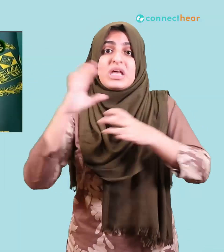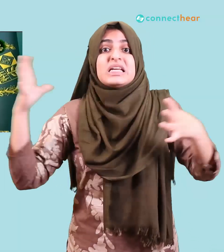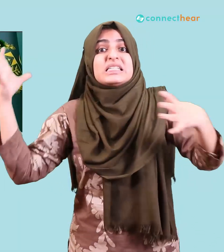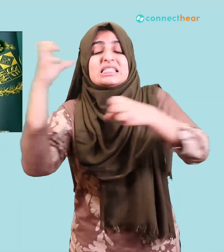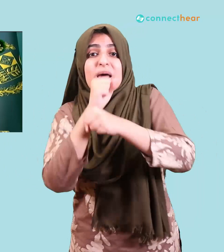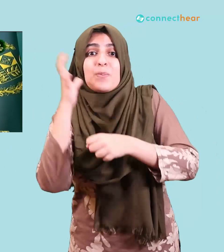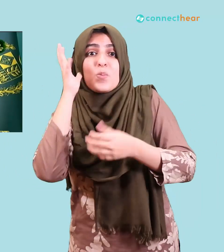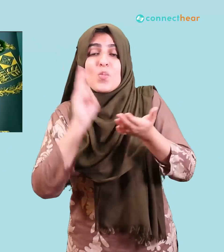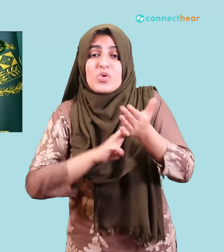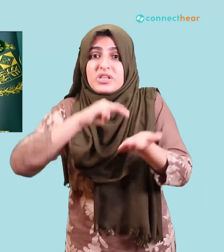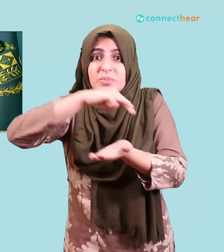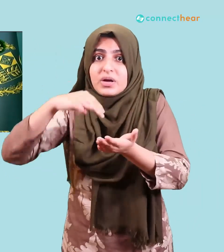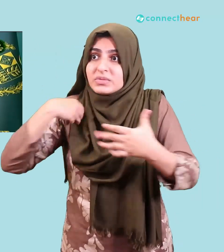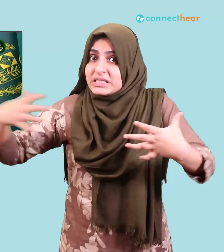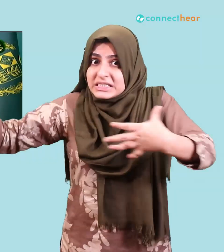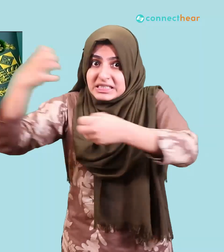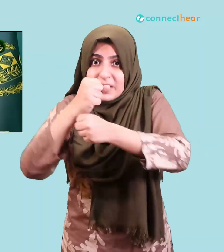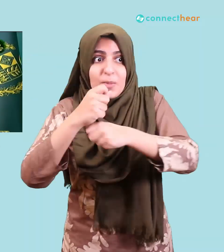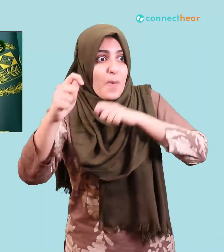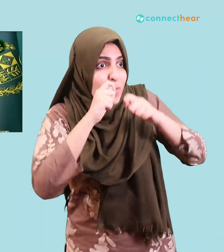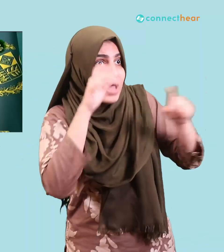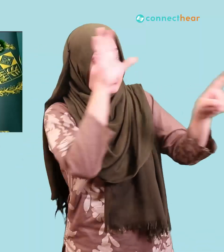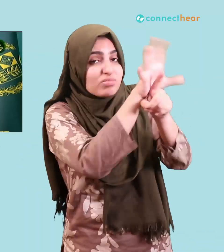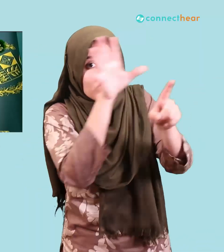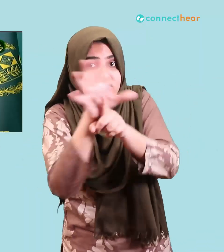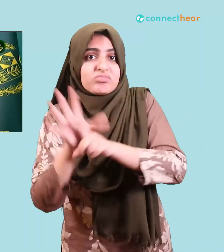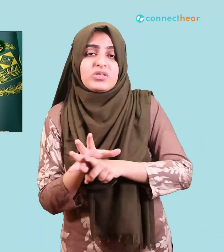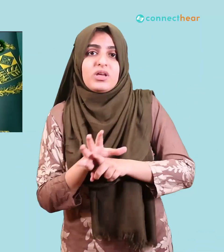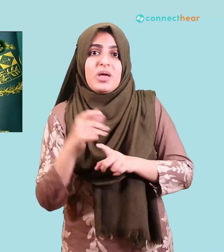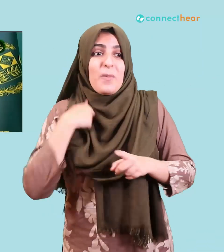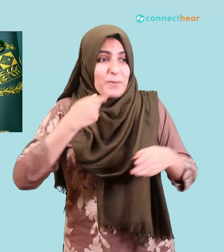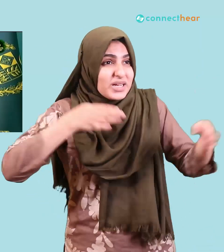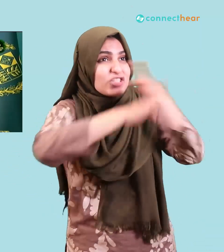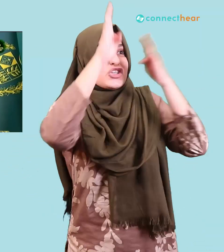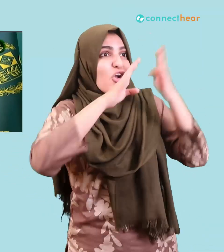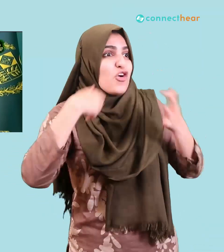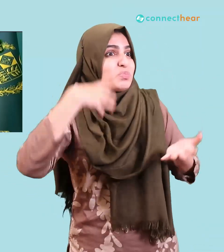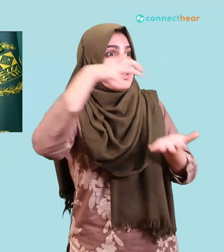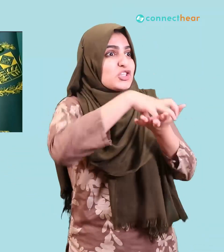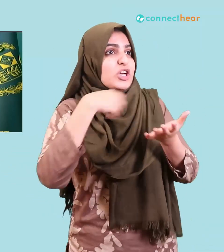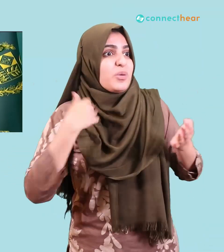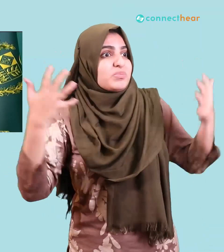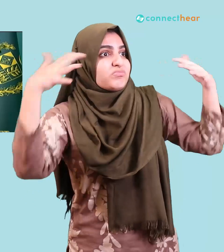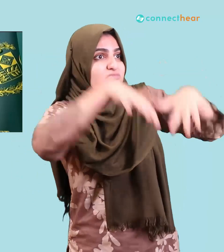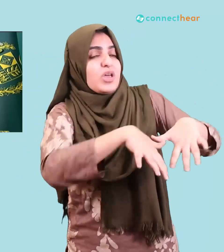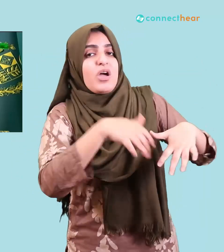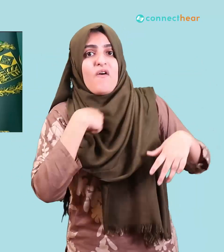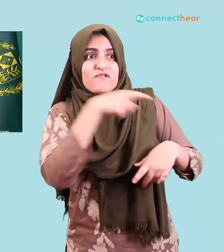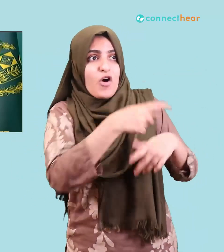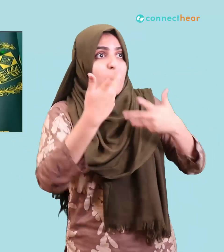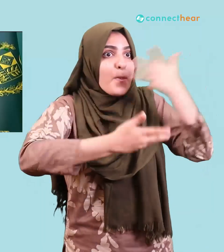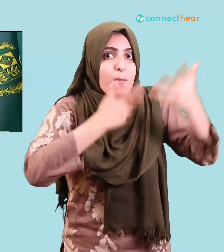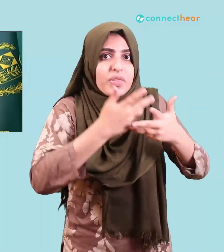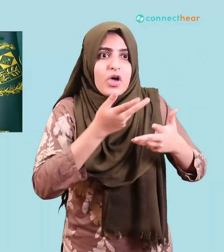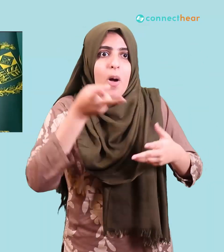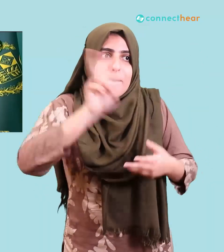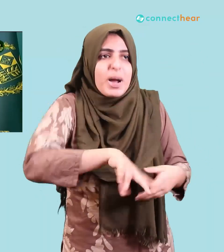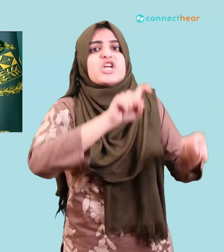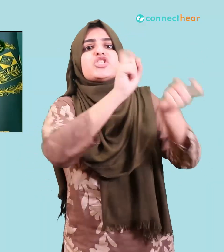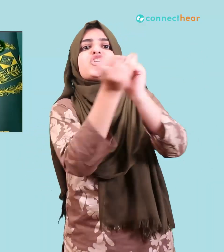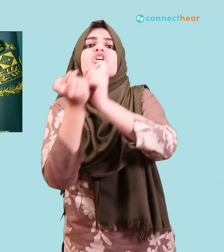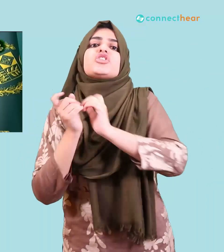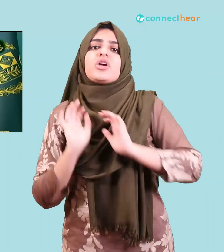سٹیٹس جب ہم بات کریں گے، جو میں یہ ہر جگہ جن فورمز پہ کہتا گیا ہوں، تب اس کا اثر ہوگا۔ دنیا